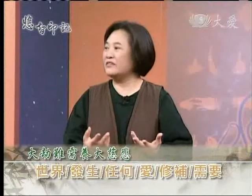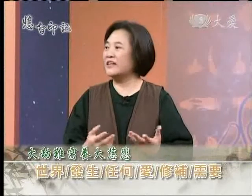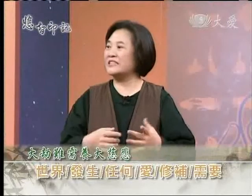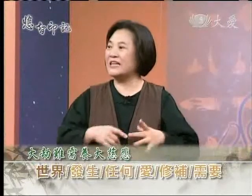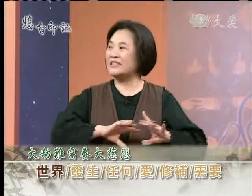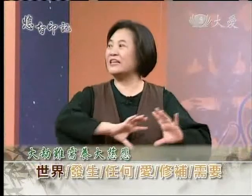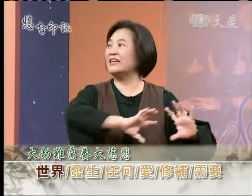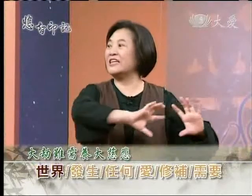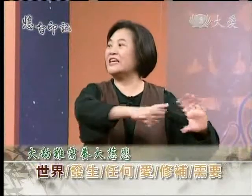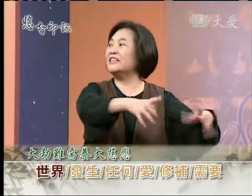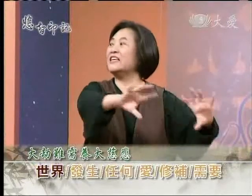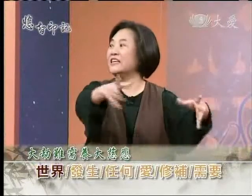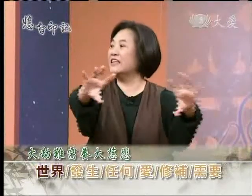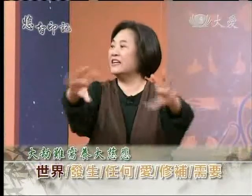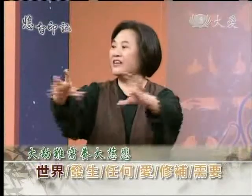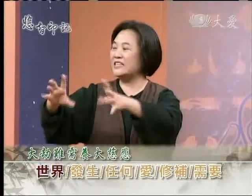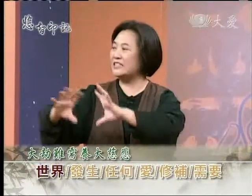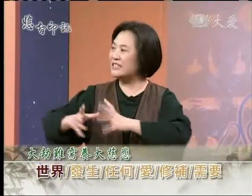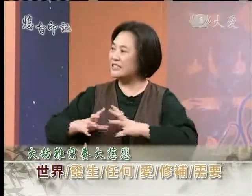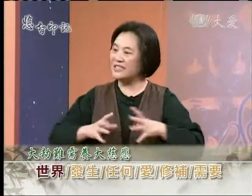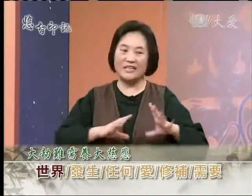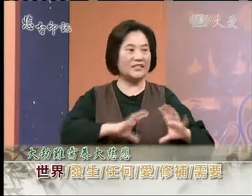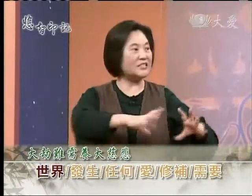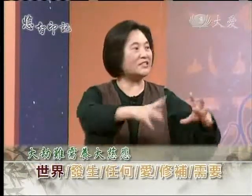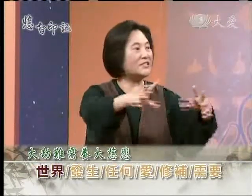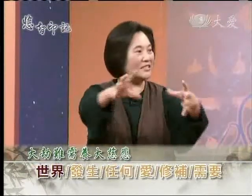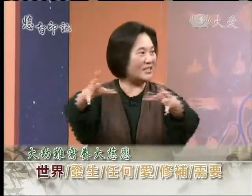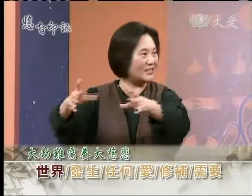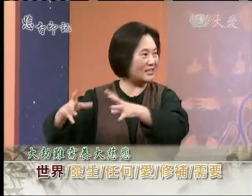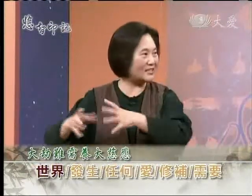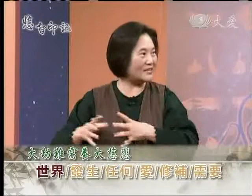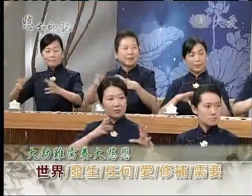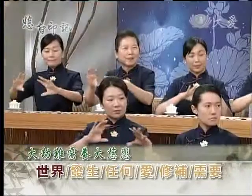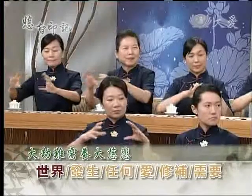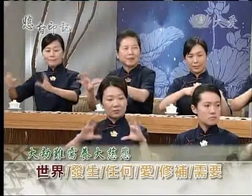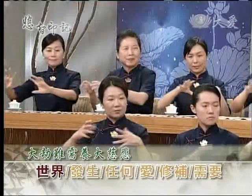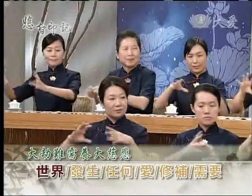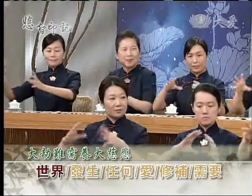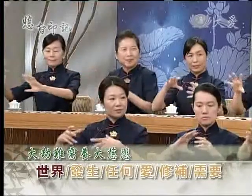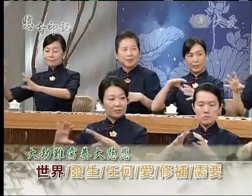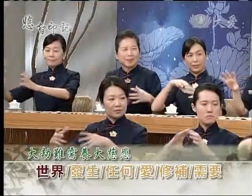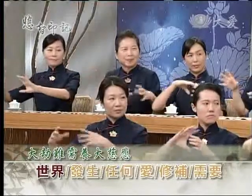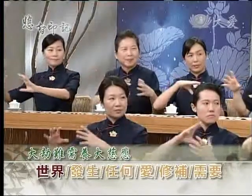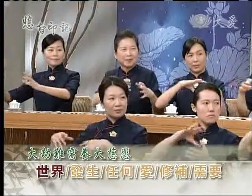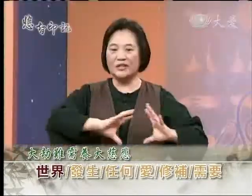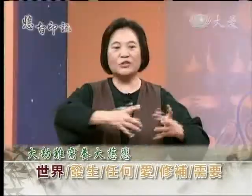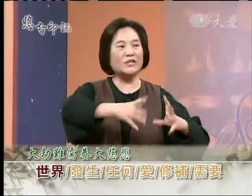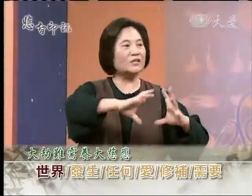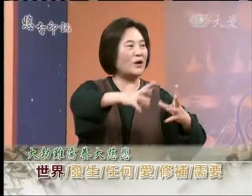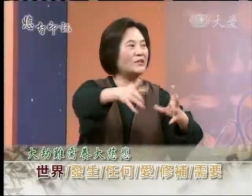发生在这个天地。哦，这个世界，这个是世界的意思，它就是那个地球 转， 地球这样转